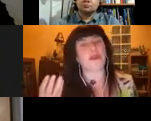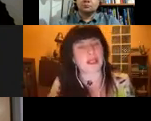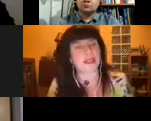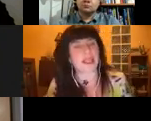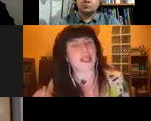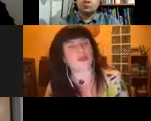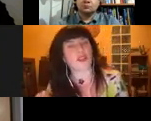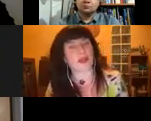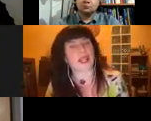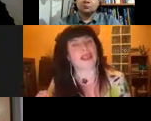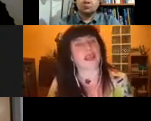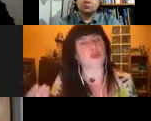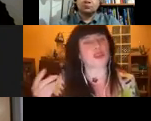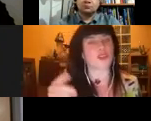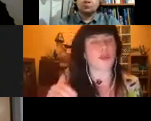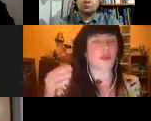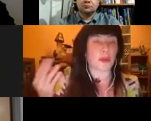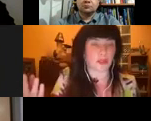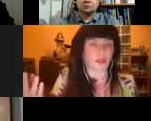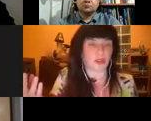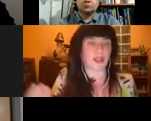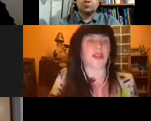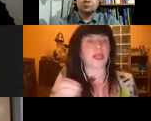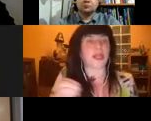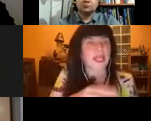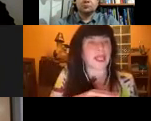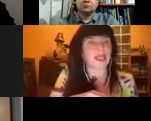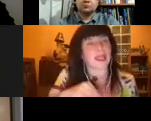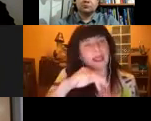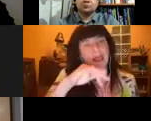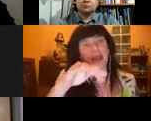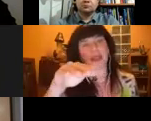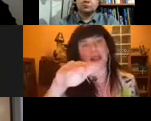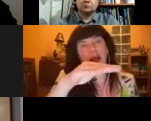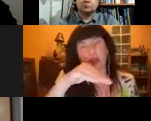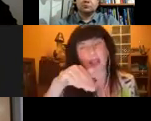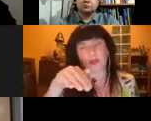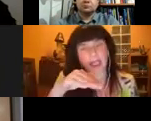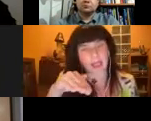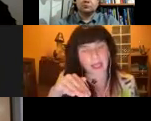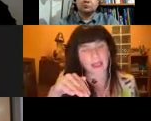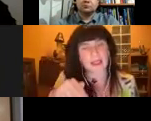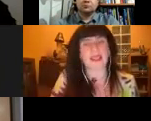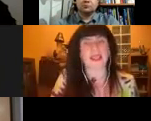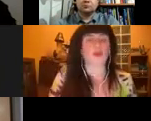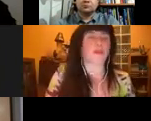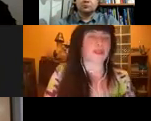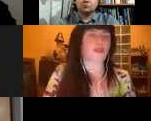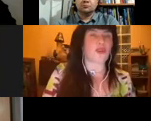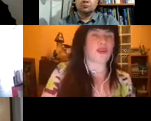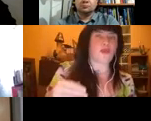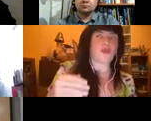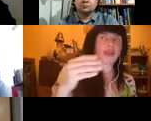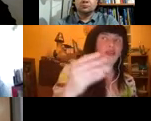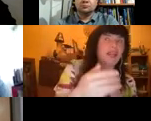de la experiencia es usado para indicar posición y movimiento, mientras que en el marco de la modalidad es un